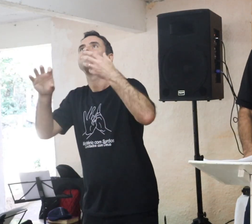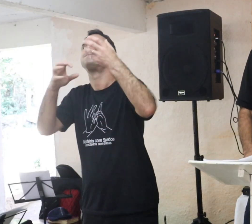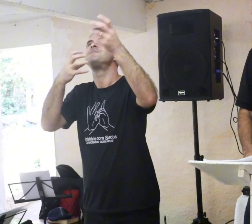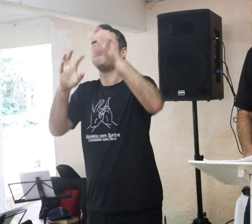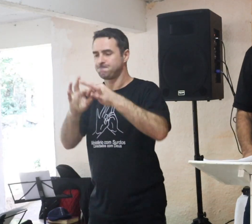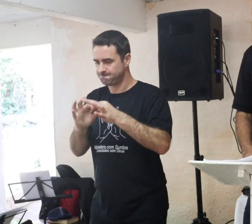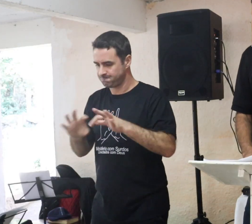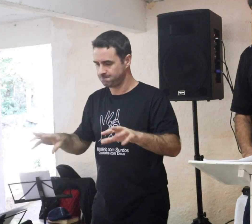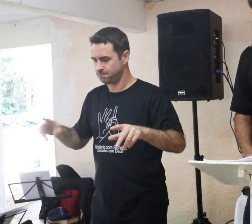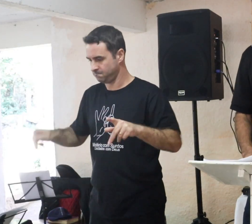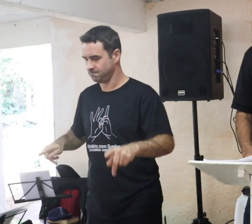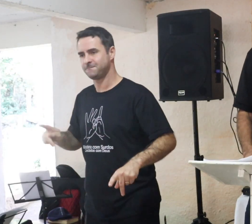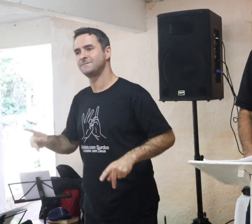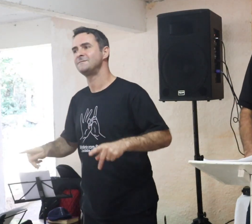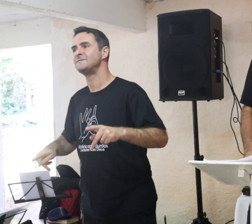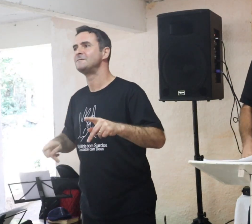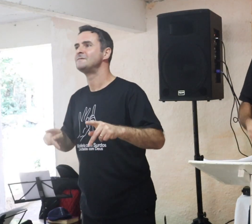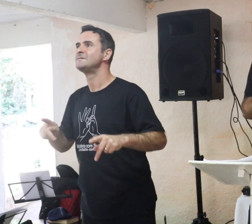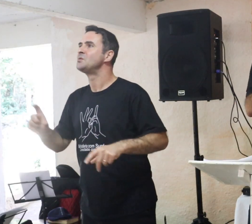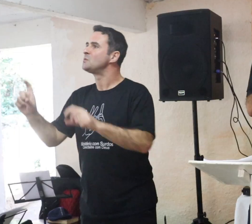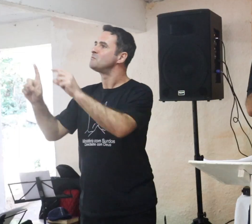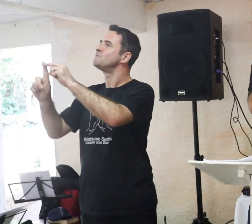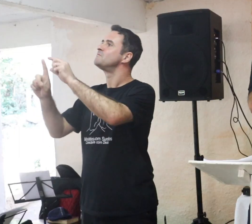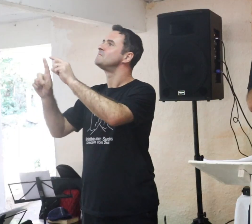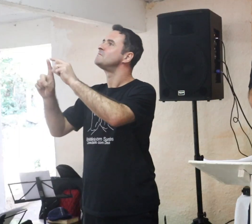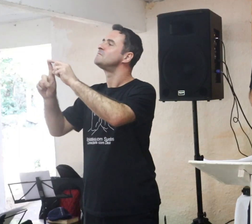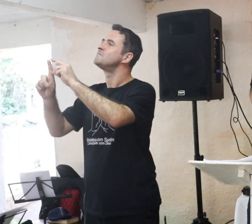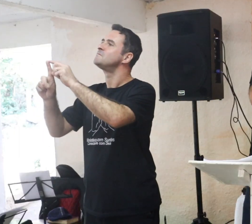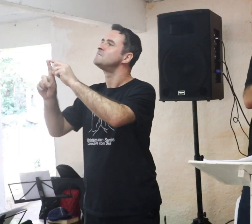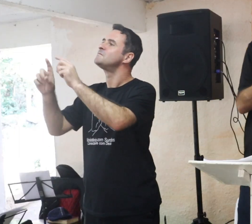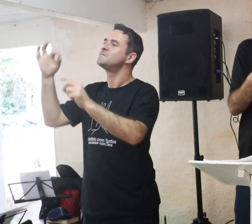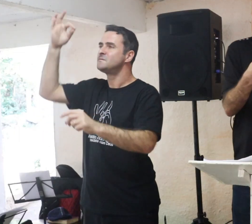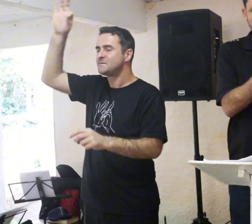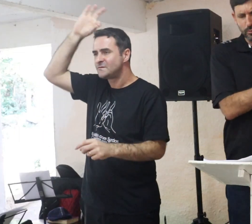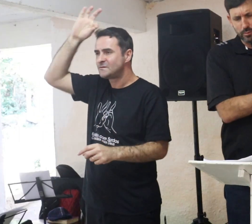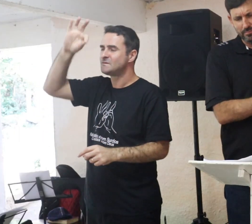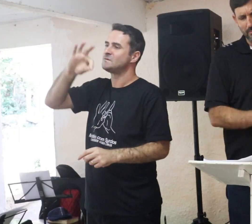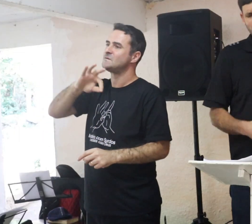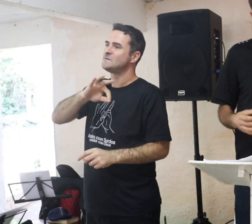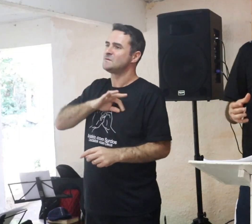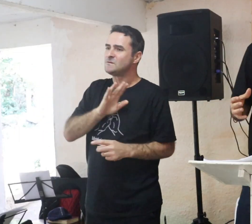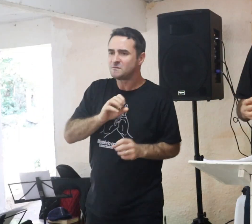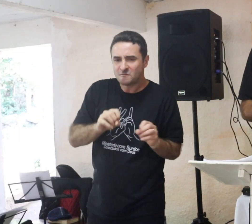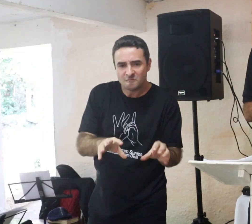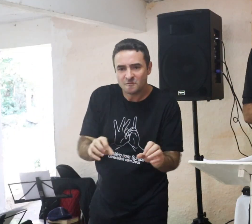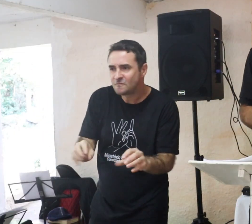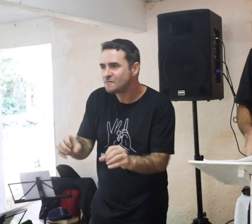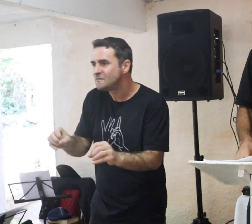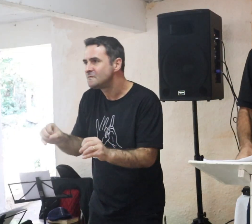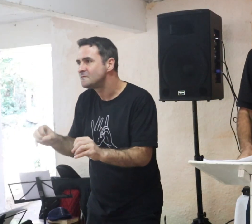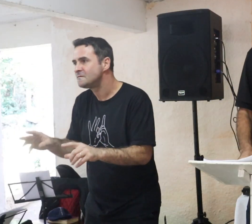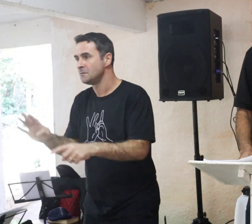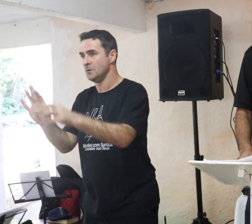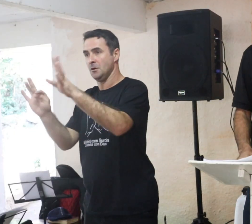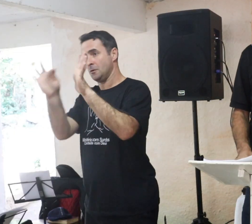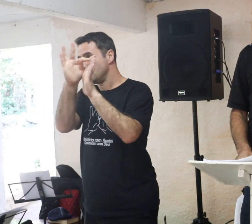com palavras inspiradas, esclarece que aquele texto lá de trás, antigo, uma profecia